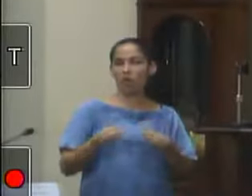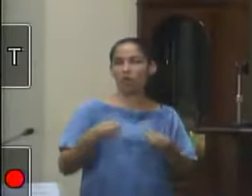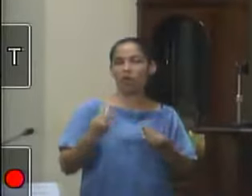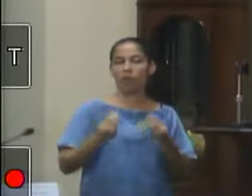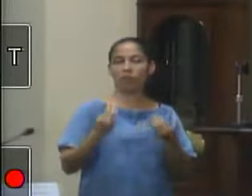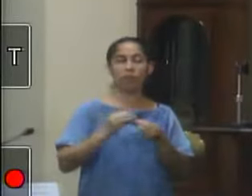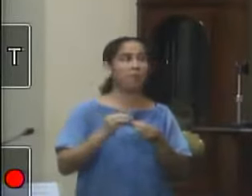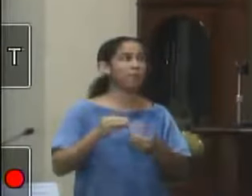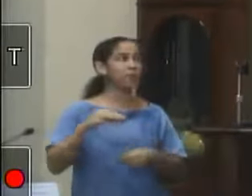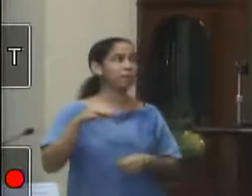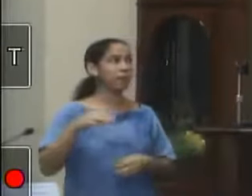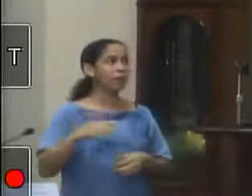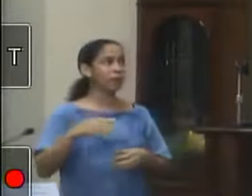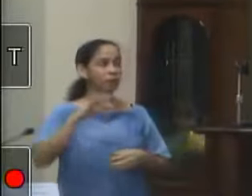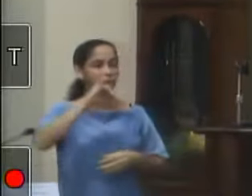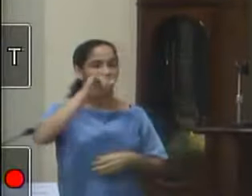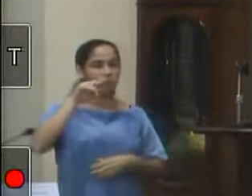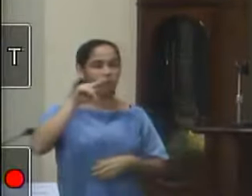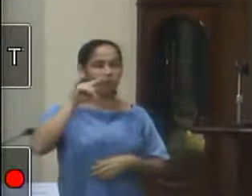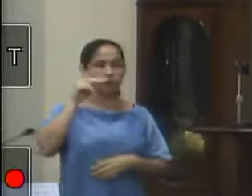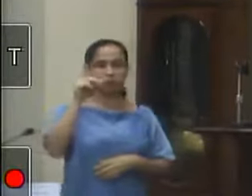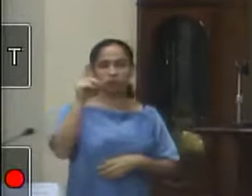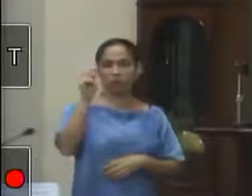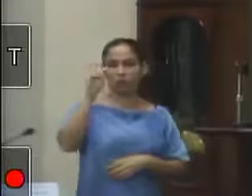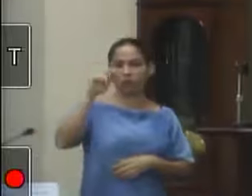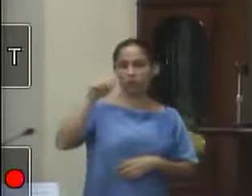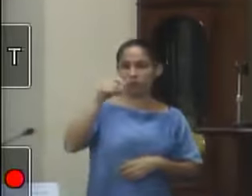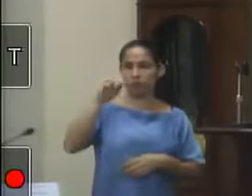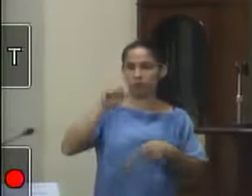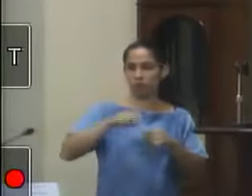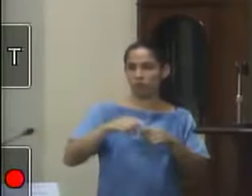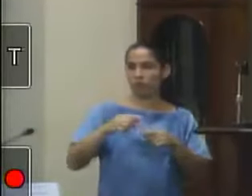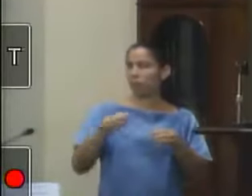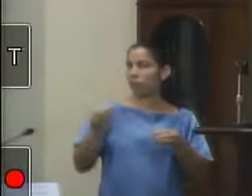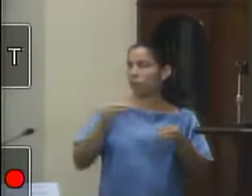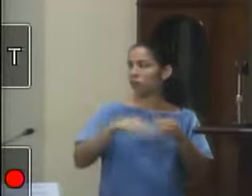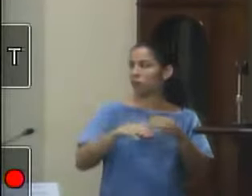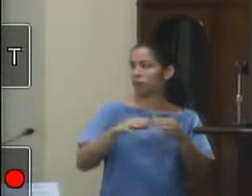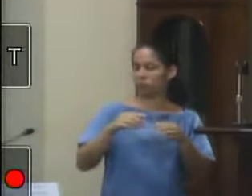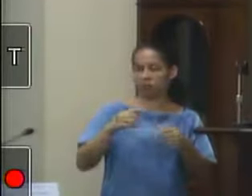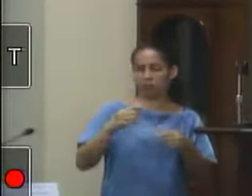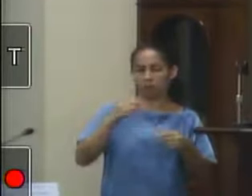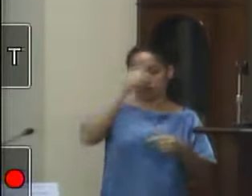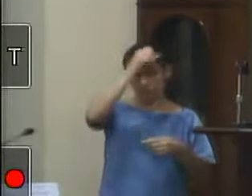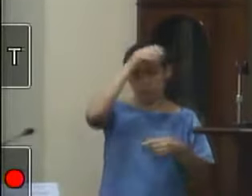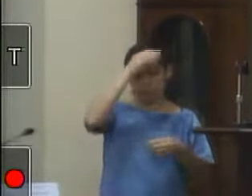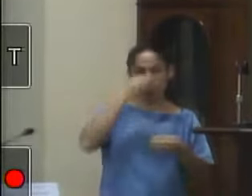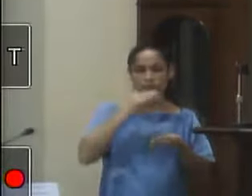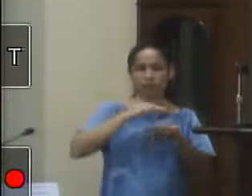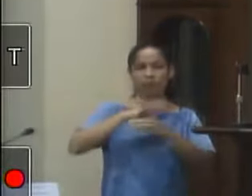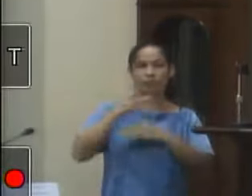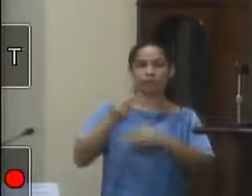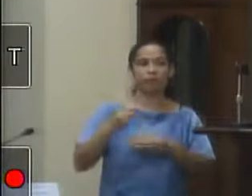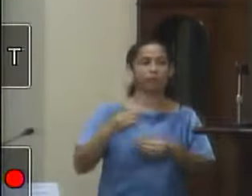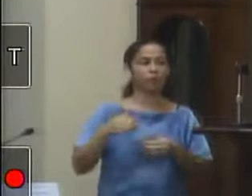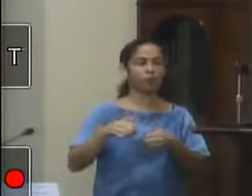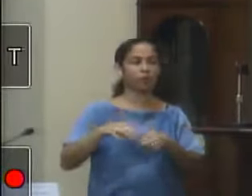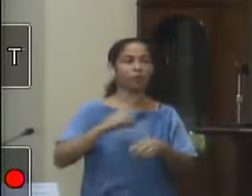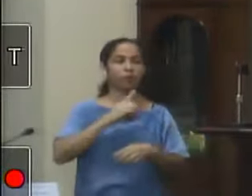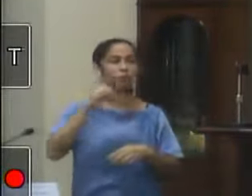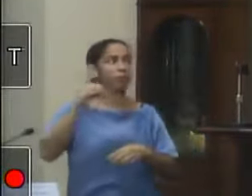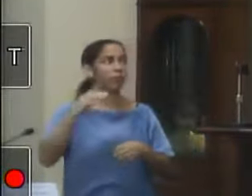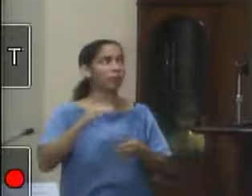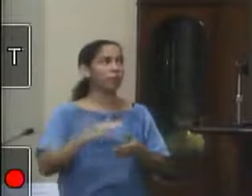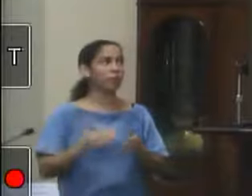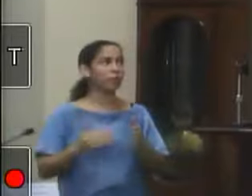que Juparanã sinta-se incluída dentro do contexto municipal aí. No mais, uma boa noite a todos aí, fiquem com Deus